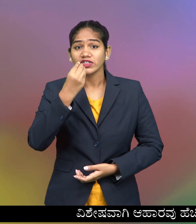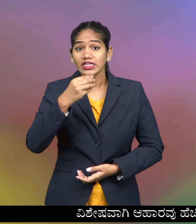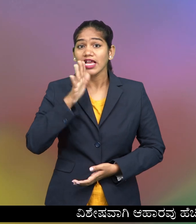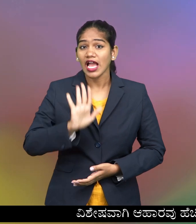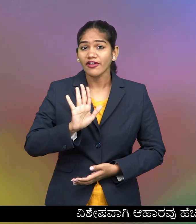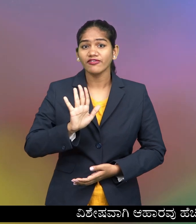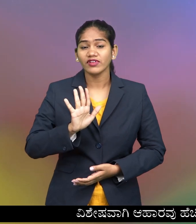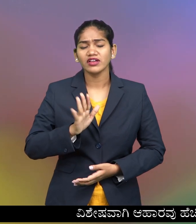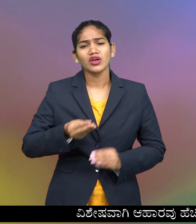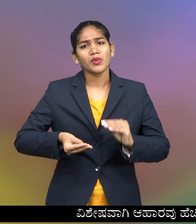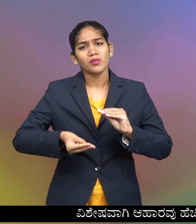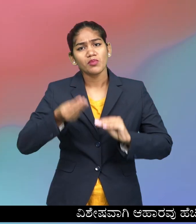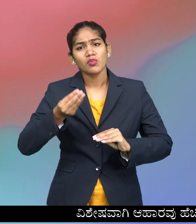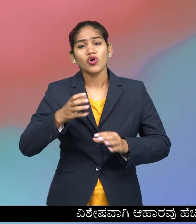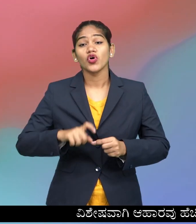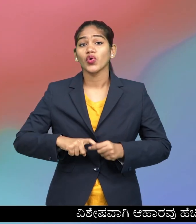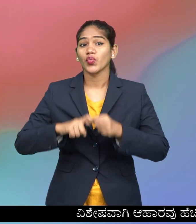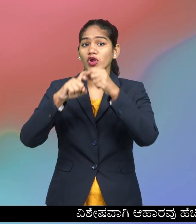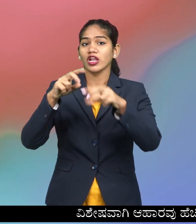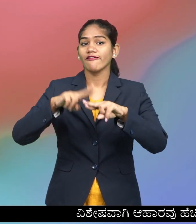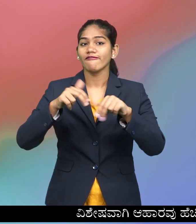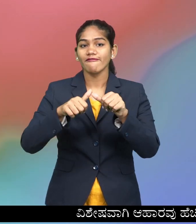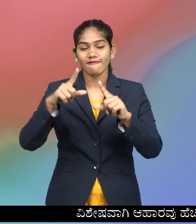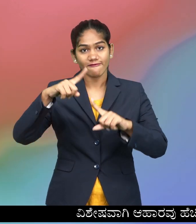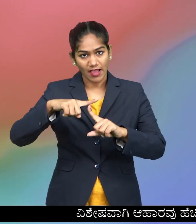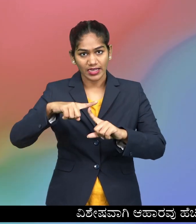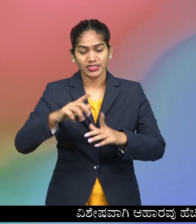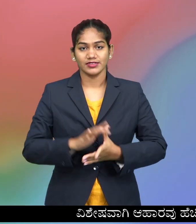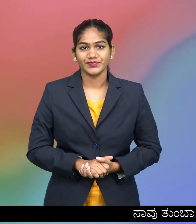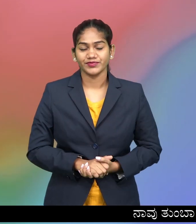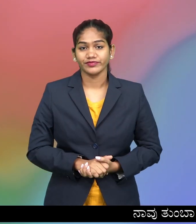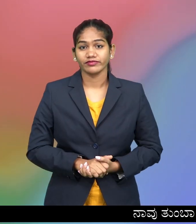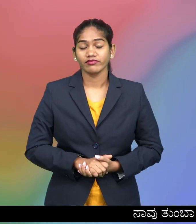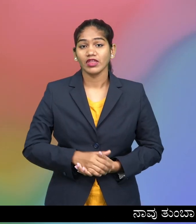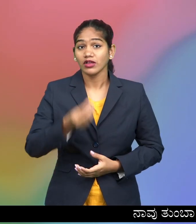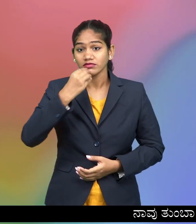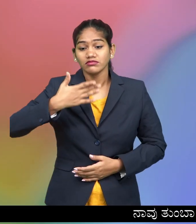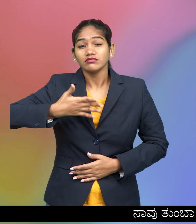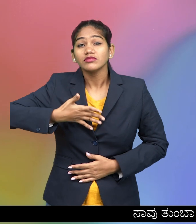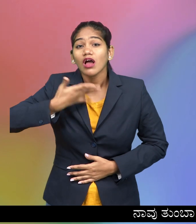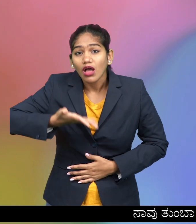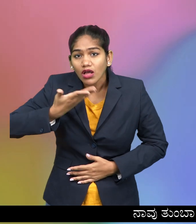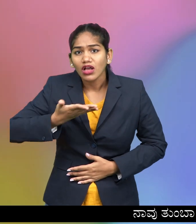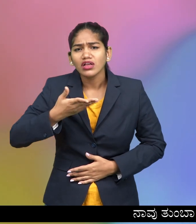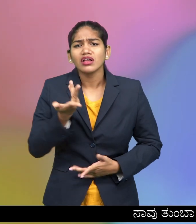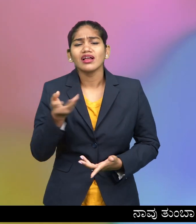ವಿಶೇಷವಾಗಿ ಆಹಾರವು ಹೆಚ್ಚಿನ ಪ್ರಮಾಣದ ಕೊಬ್ಬನ್ನು ಹೊಂದಿರುವಾಗ, ನಾವು ತುಂಬ ಜೀರ್ಣವಾದ ಅಥವಾ ವಿಷಕಾರಿ